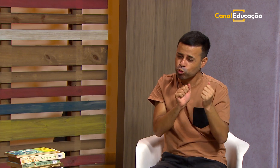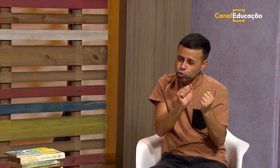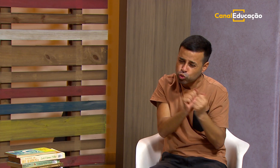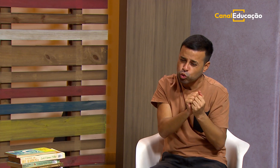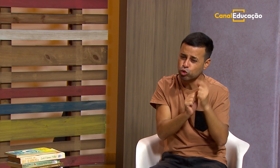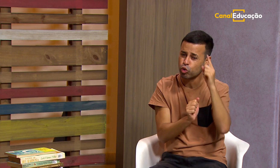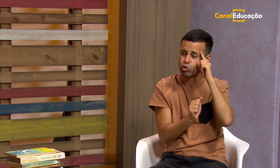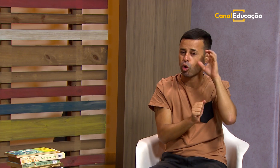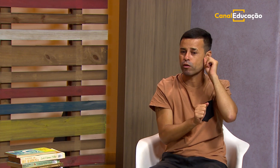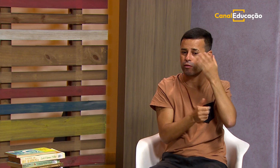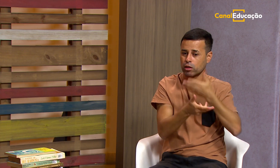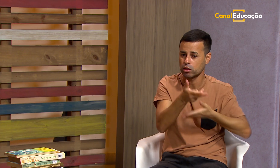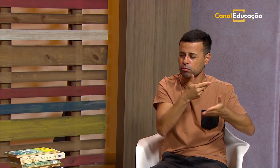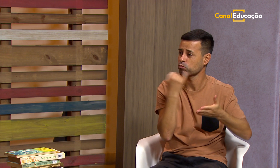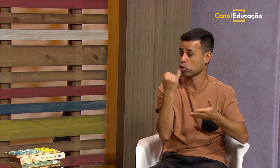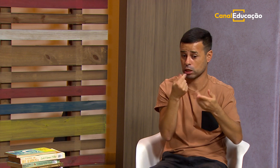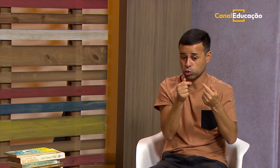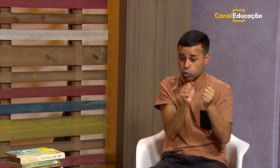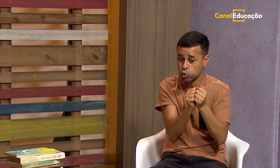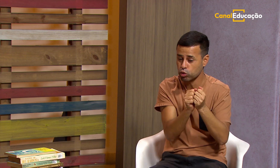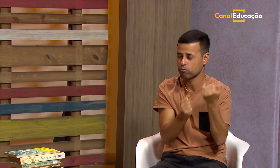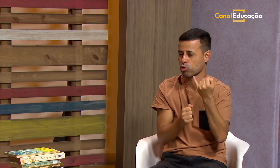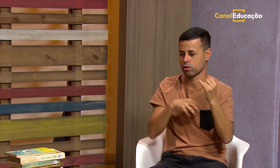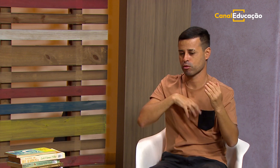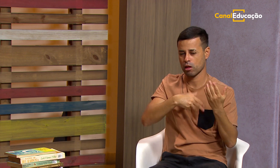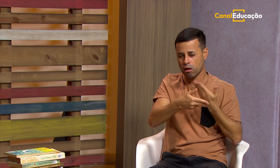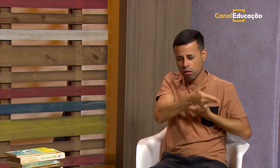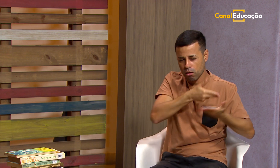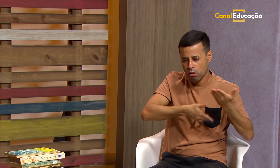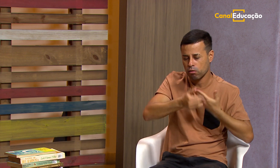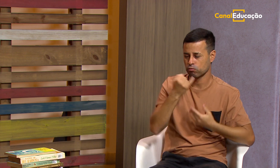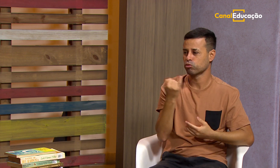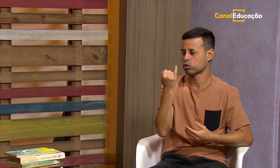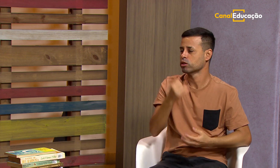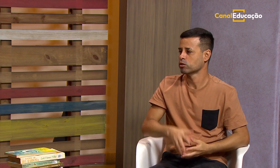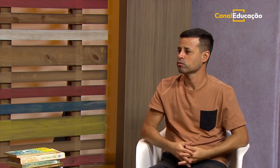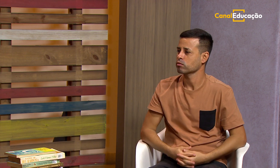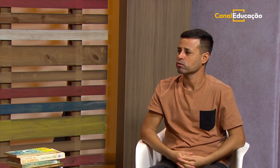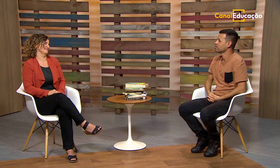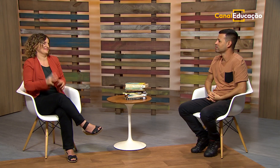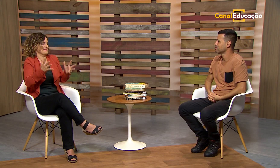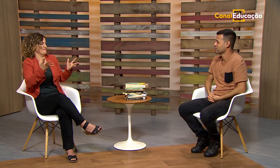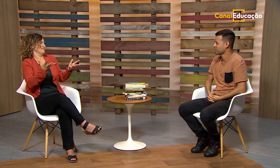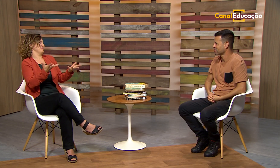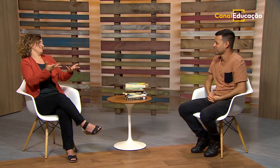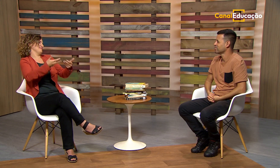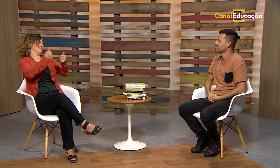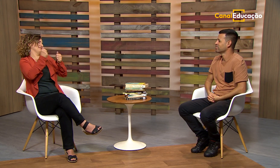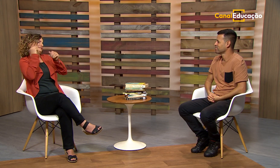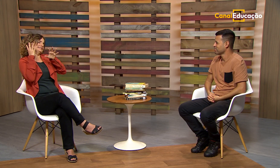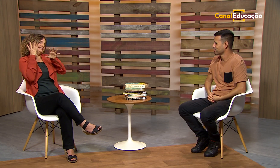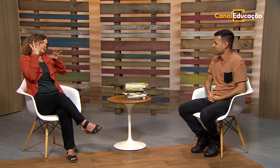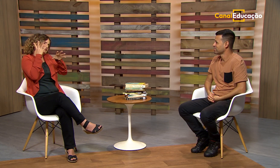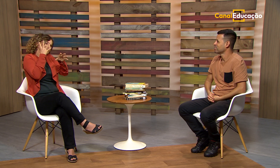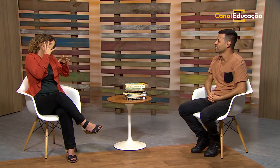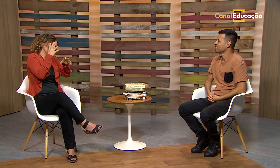melhores estratégias de tradução e interpretação. É um trabalho primordial. Maravilhoso ter toda a sua